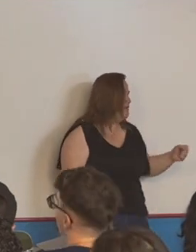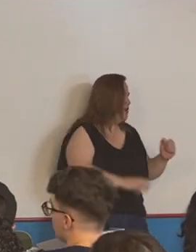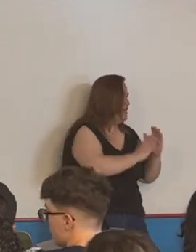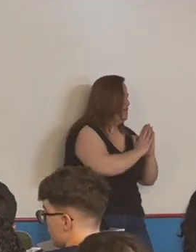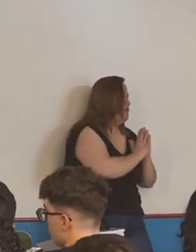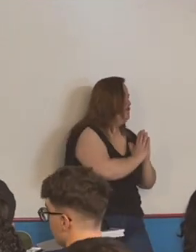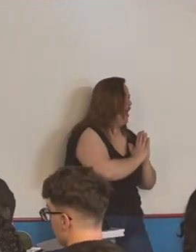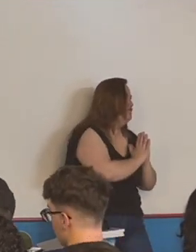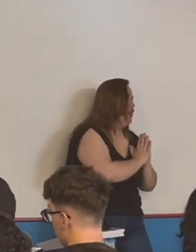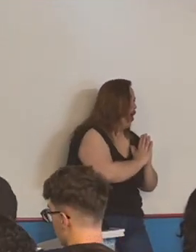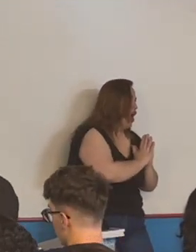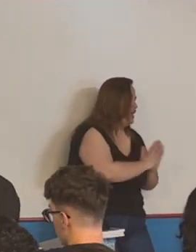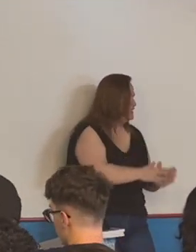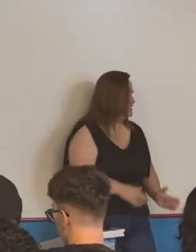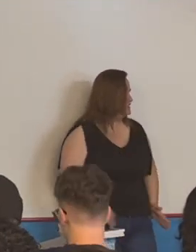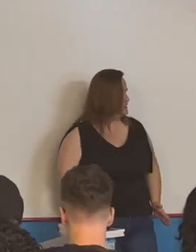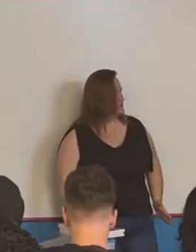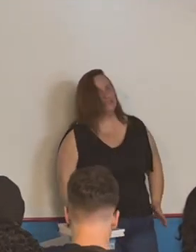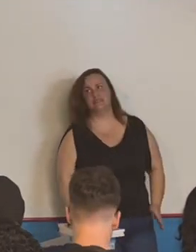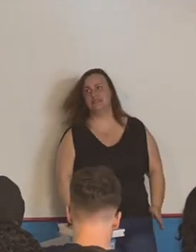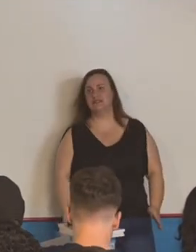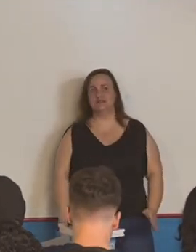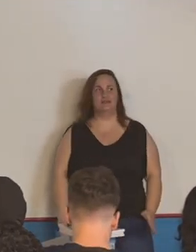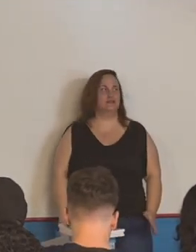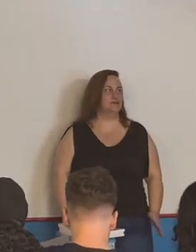Esse trabalho.